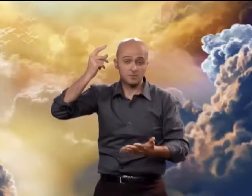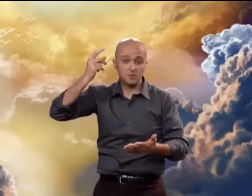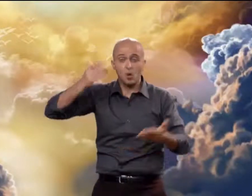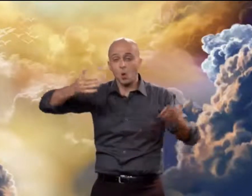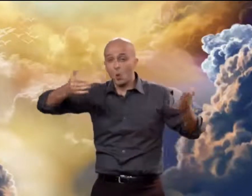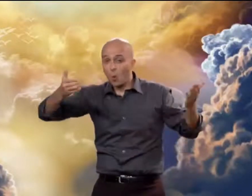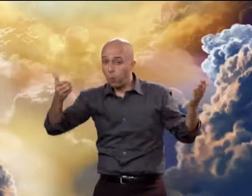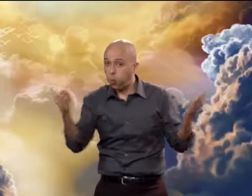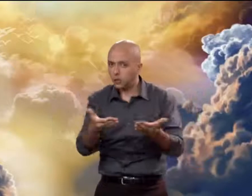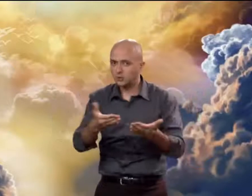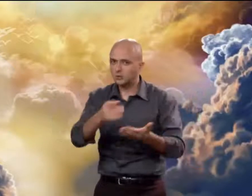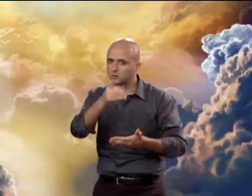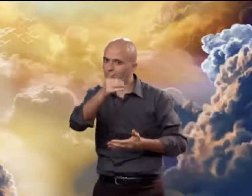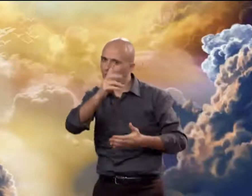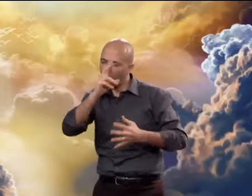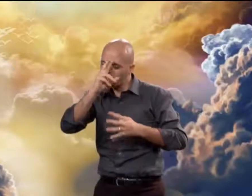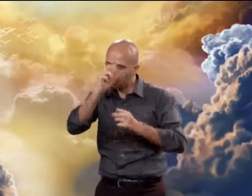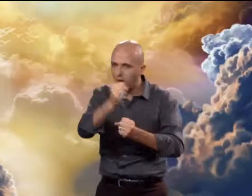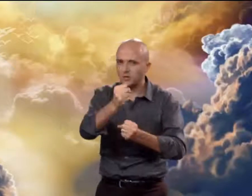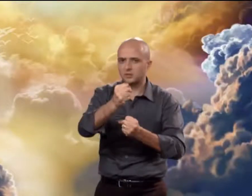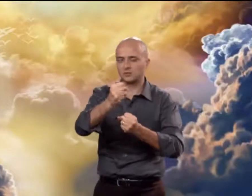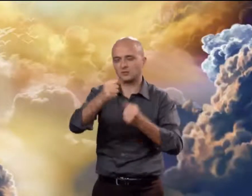Chamado ao despertamento.